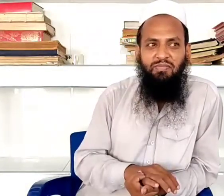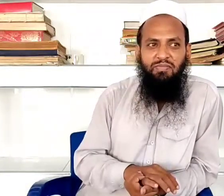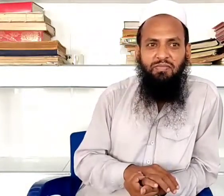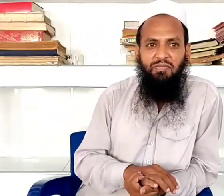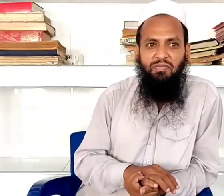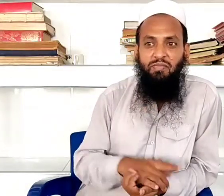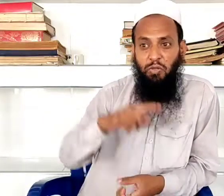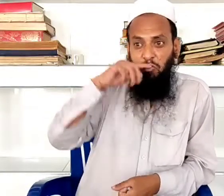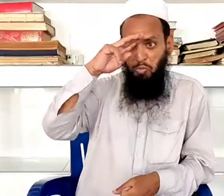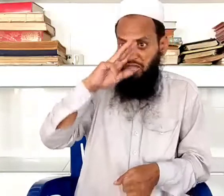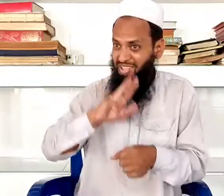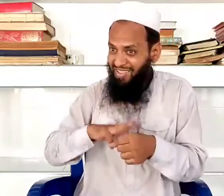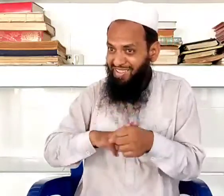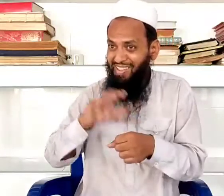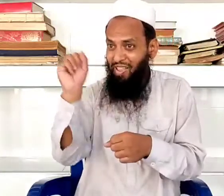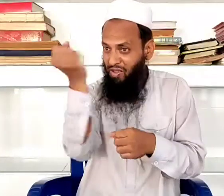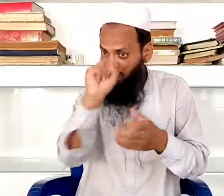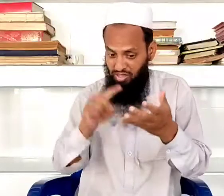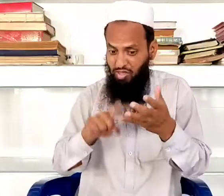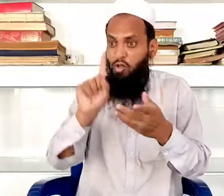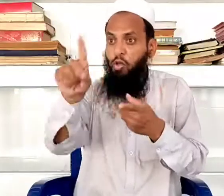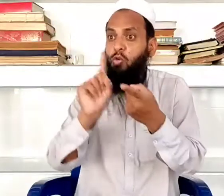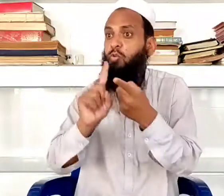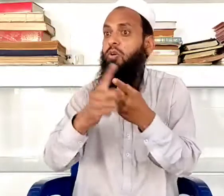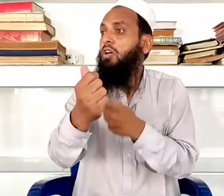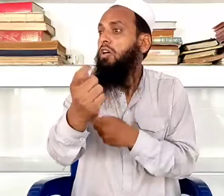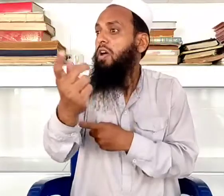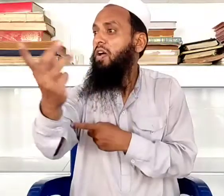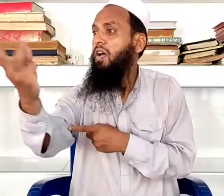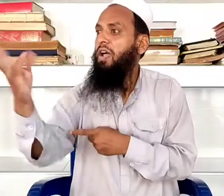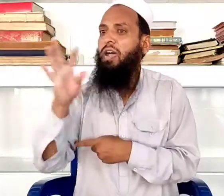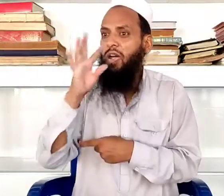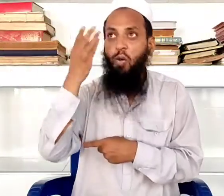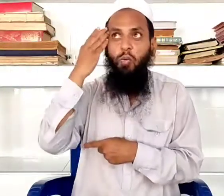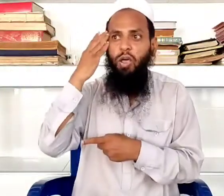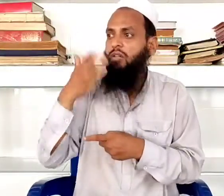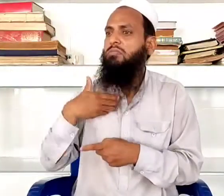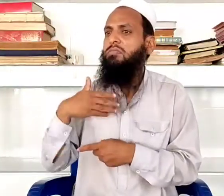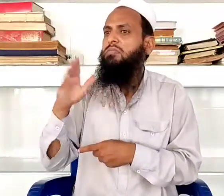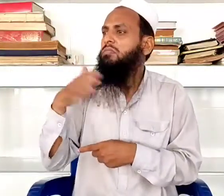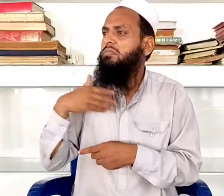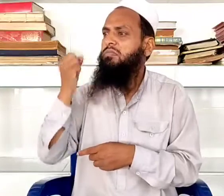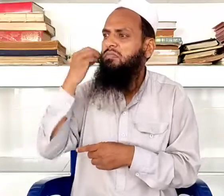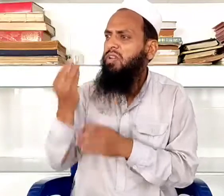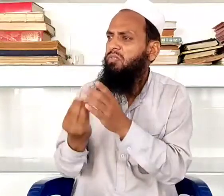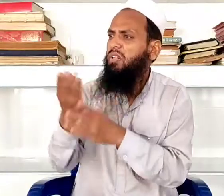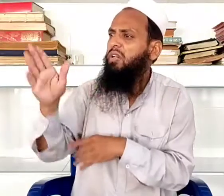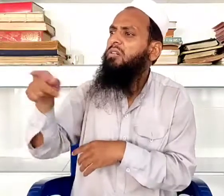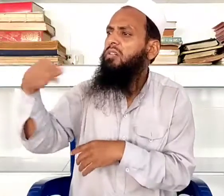رب دا غلام ہے رضی اللہ تعالی عنہ اے خوشیے خدا علی المرتضیٰ رضی اللہ تعالی عنہ کی شان